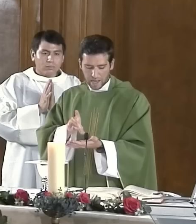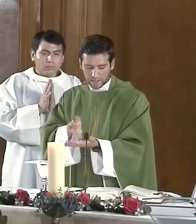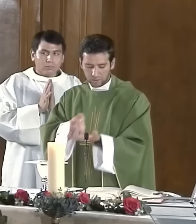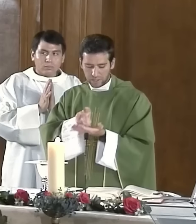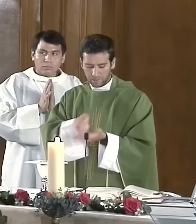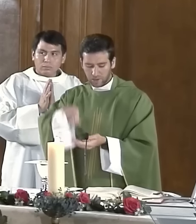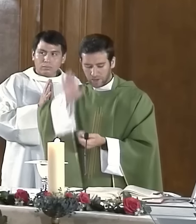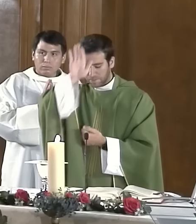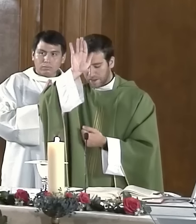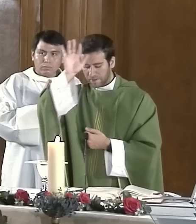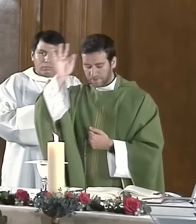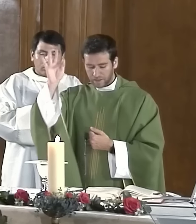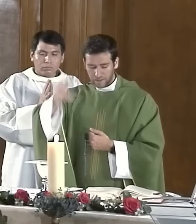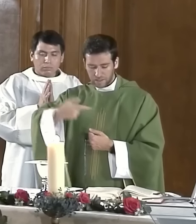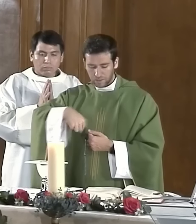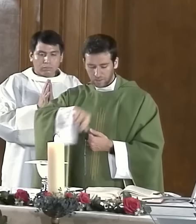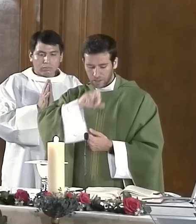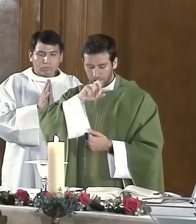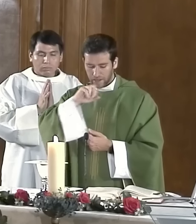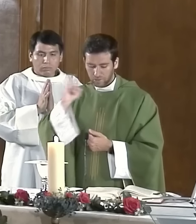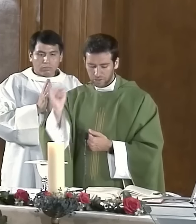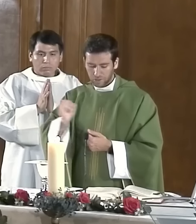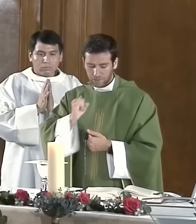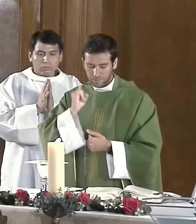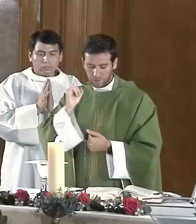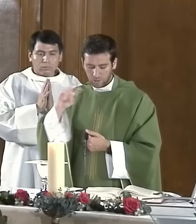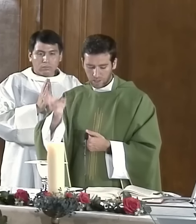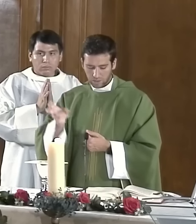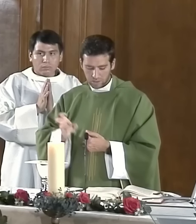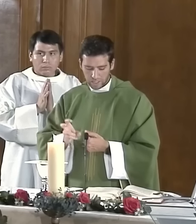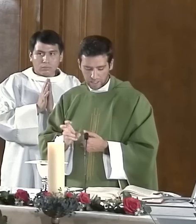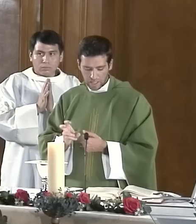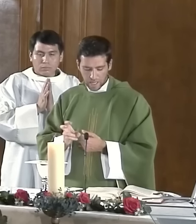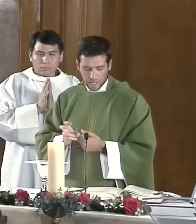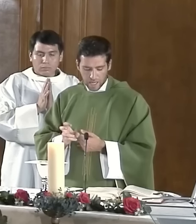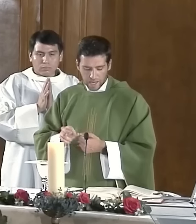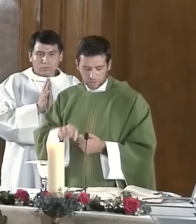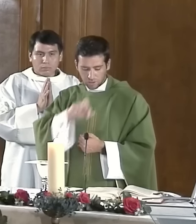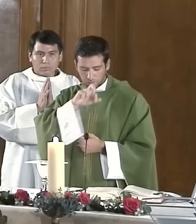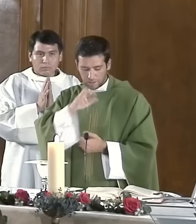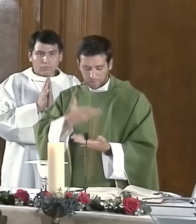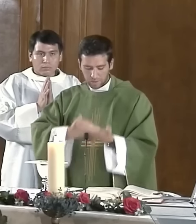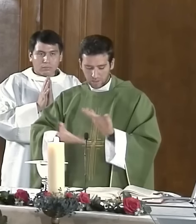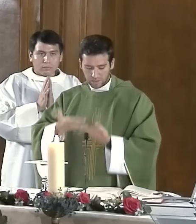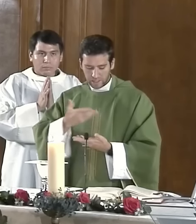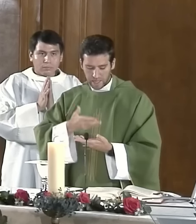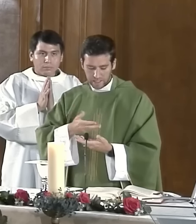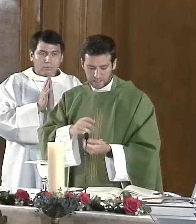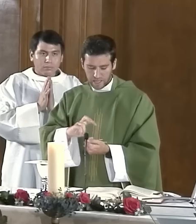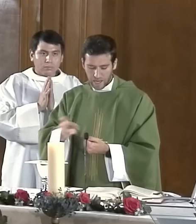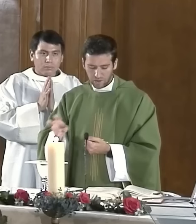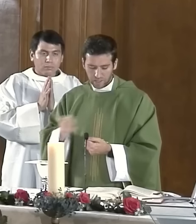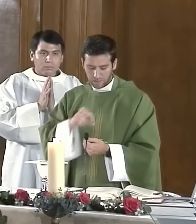tu servidor el Papa Francisco, a nuestro obispo Juan José, a sus obispos auxiliares, al orden